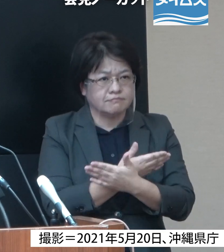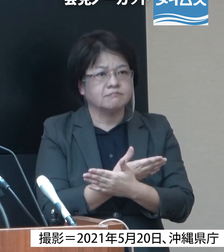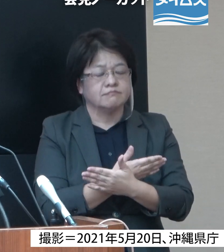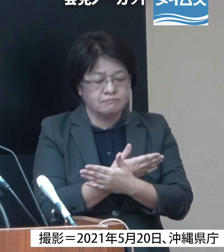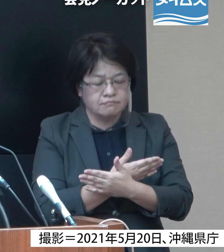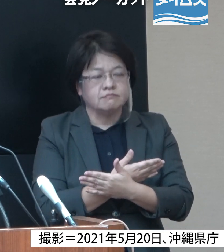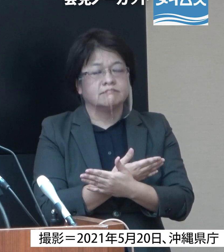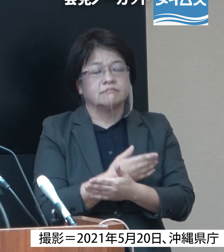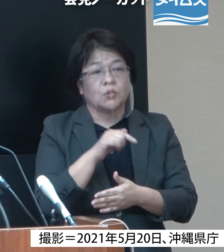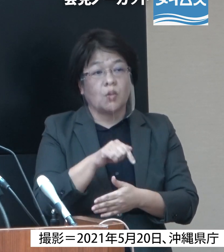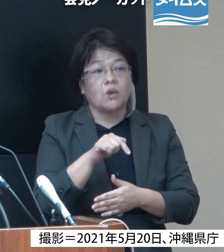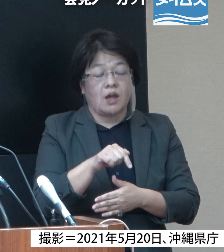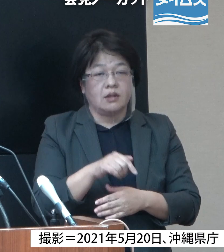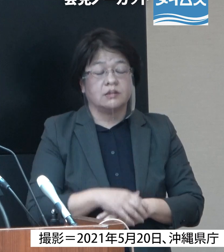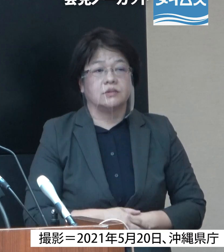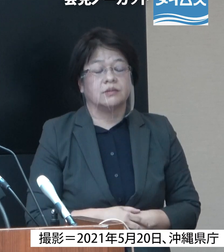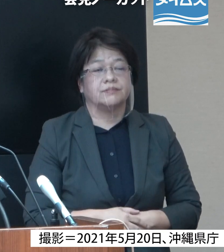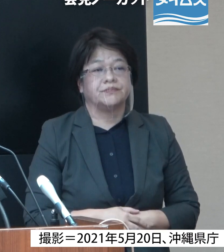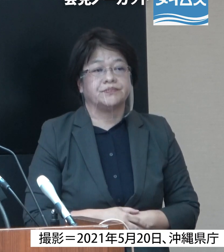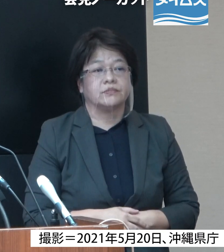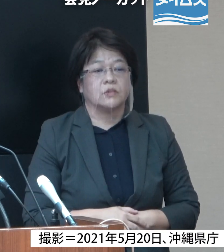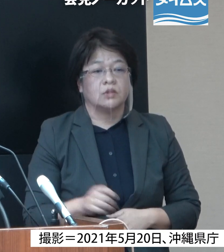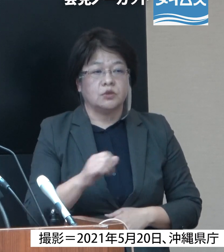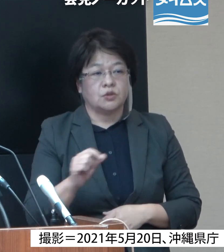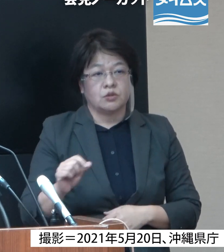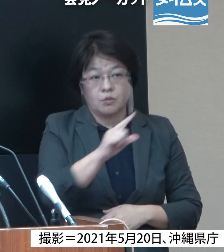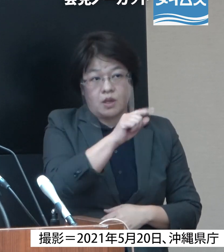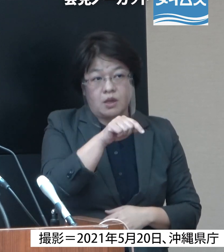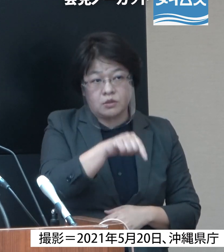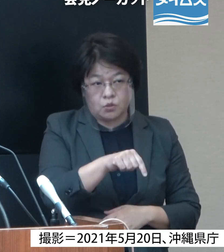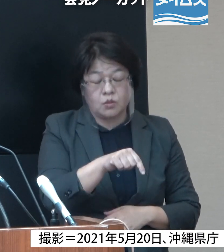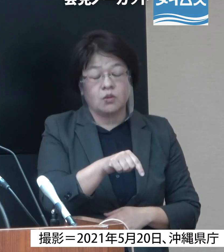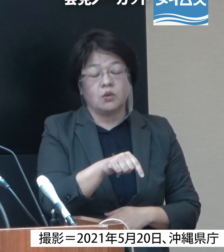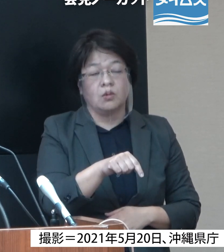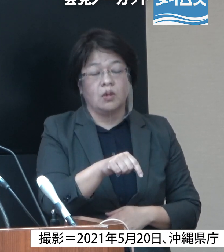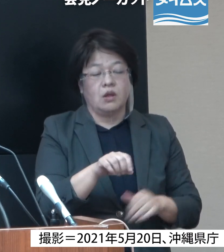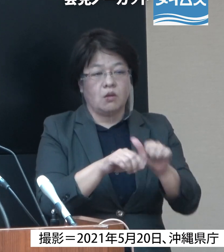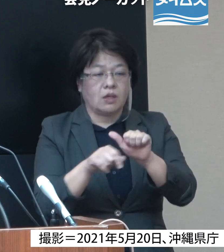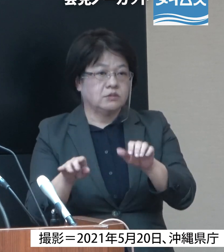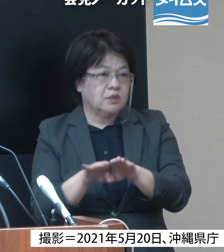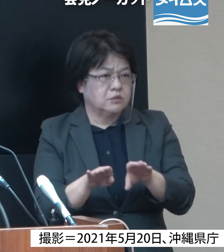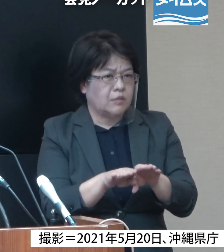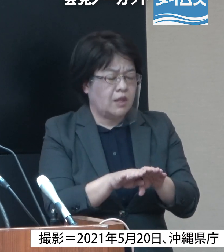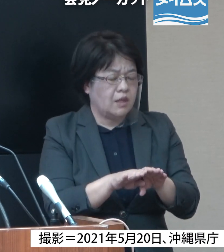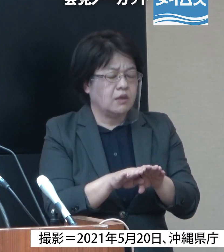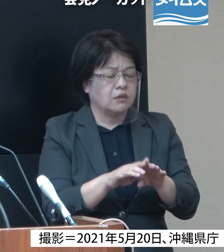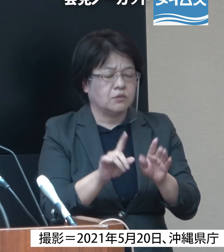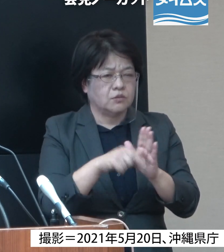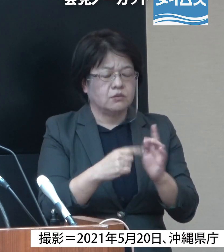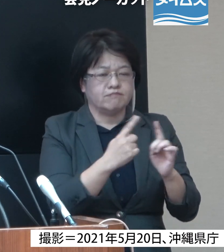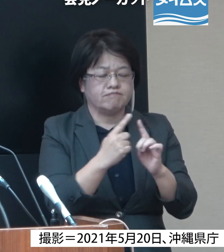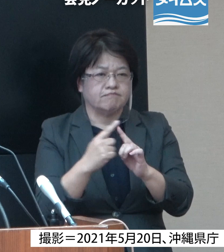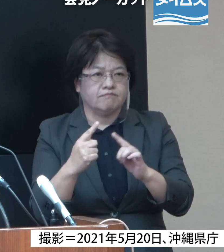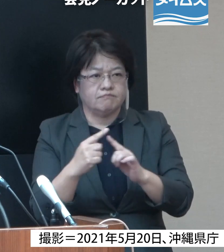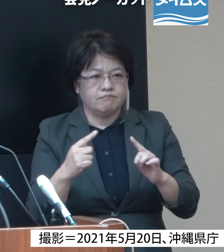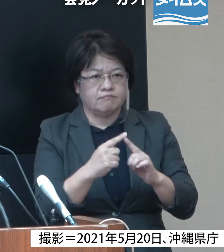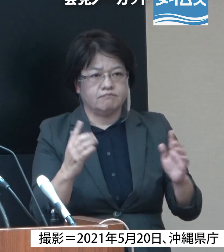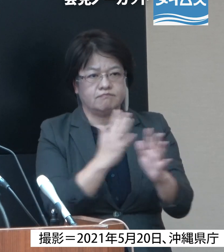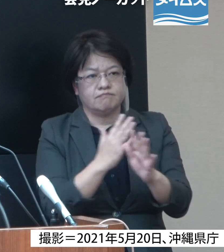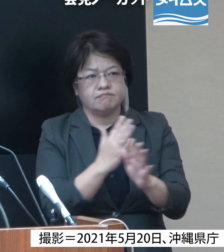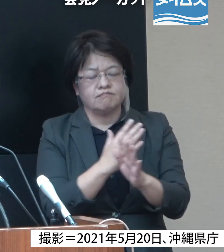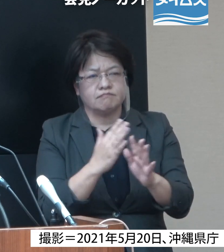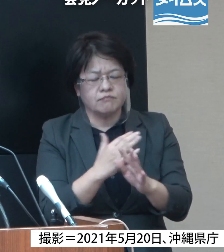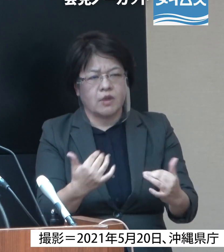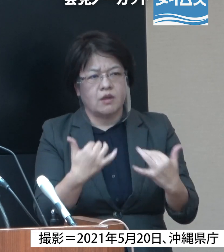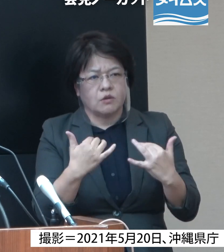み、今回の急速な感染拡大にはゴールデンウィークの人の流れが増えたことに加え、変異